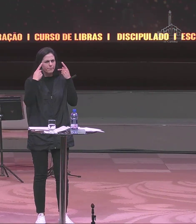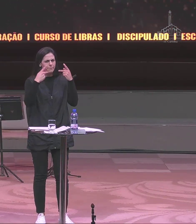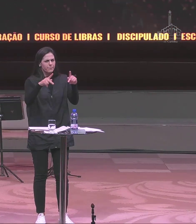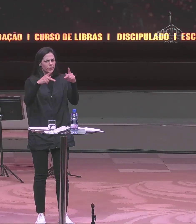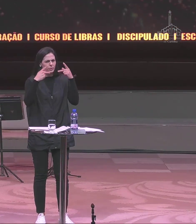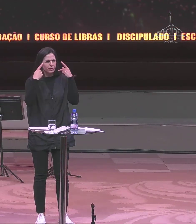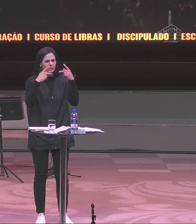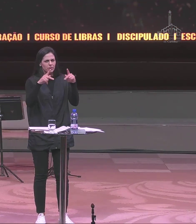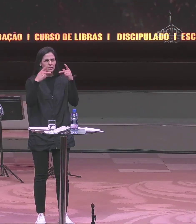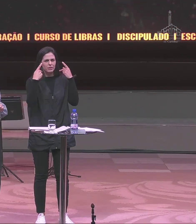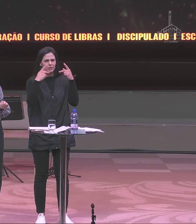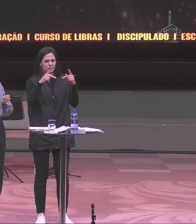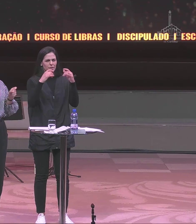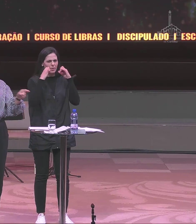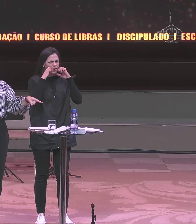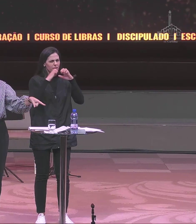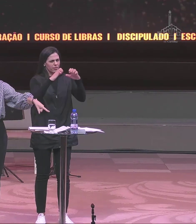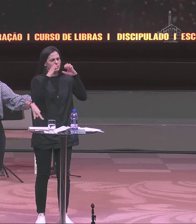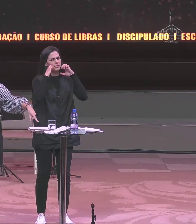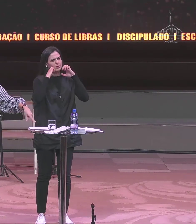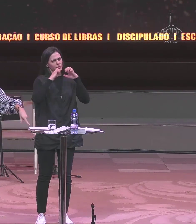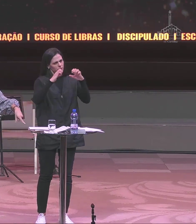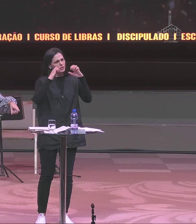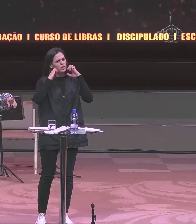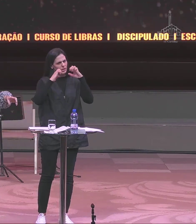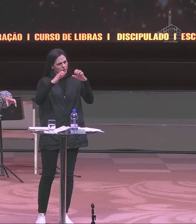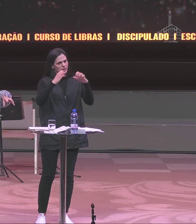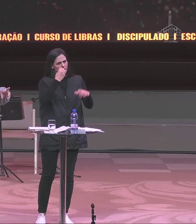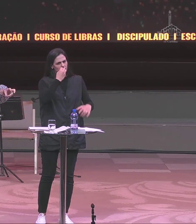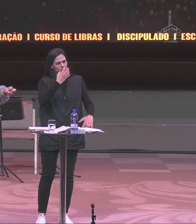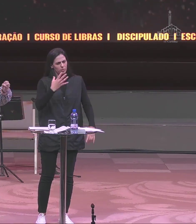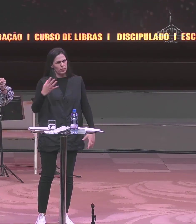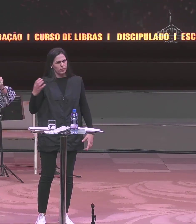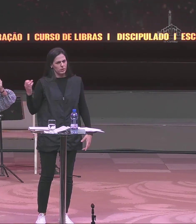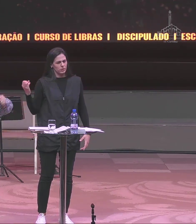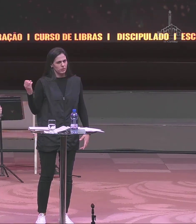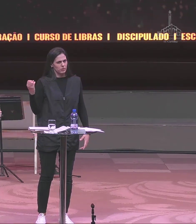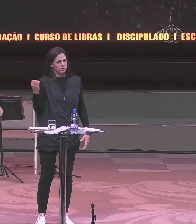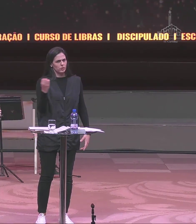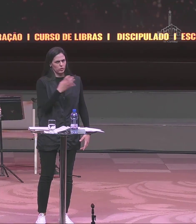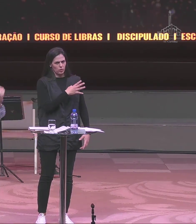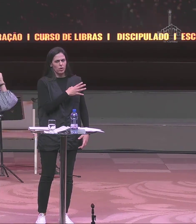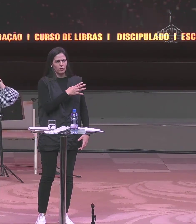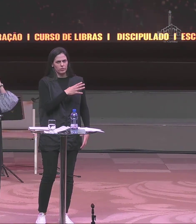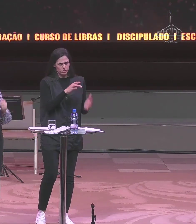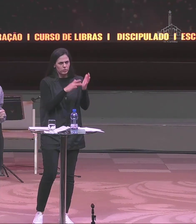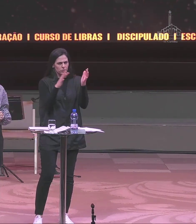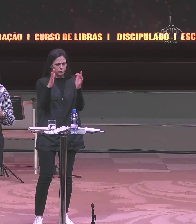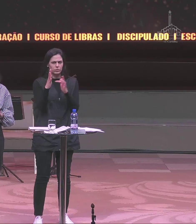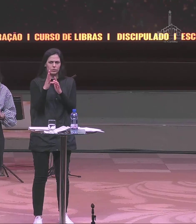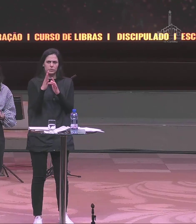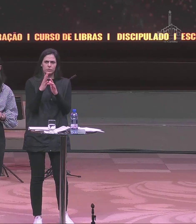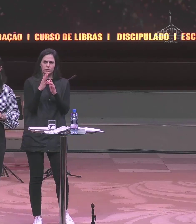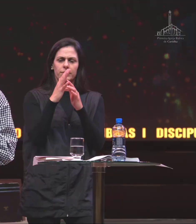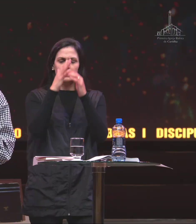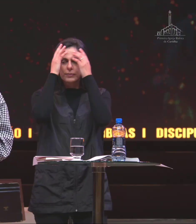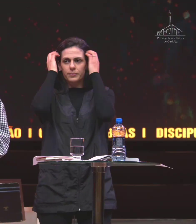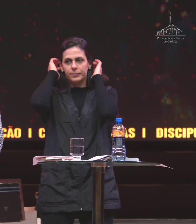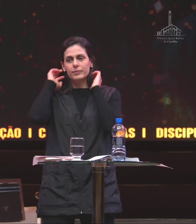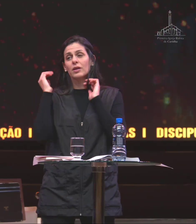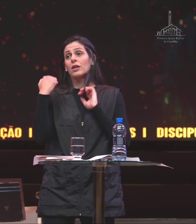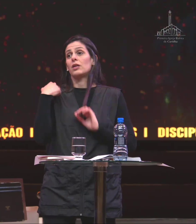não sei falar, pois ainda sou muito jovem. O Senhor, porém, me disse, não diga que é muito jovem. A todos a